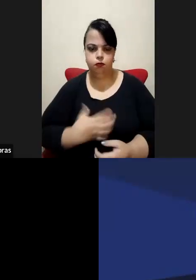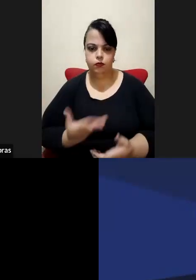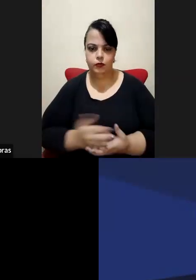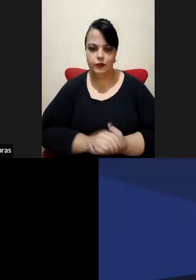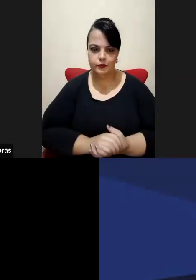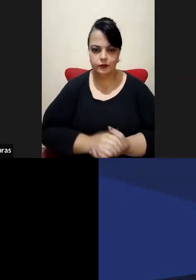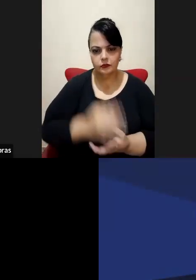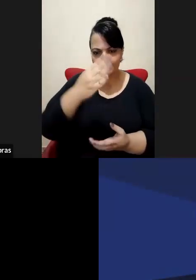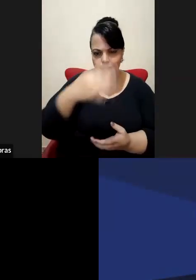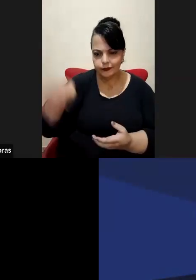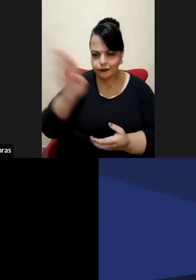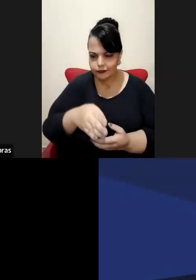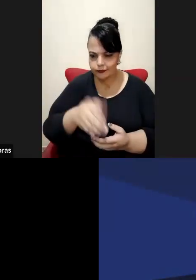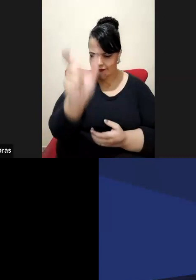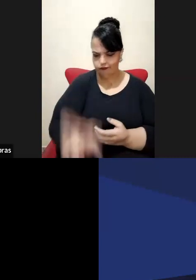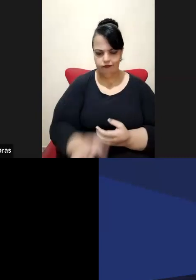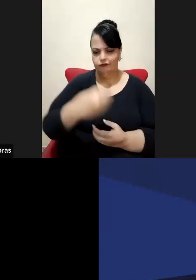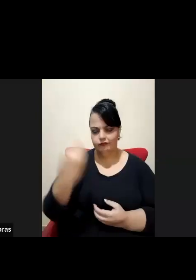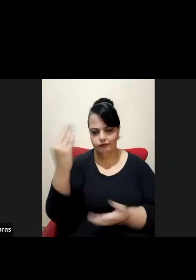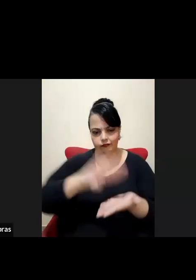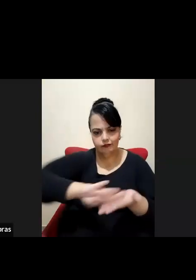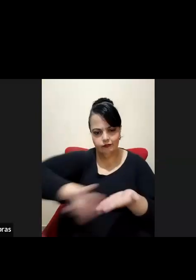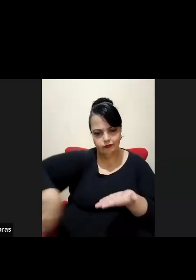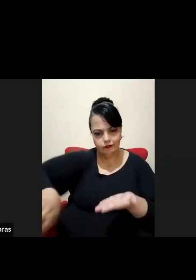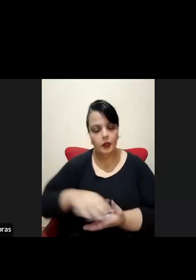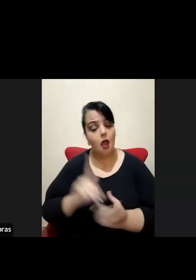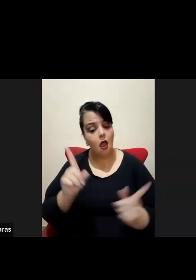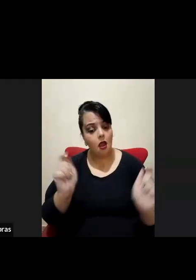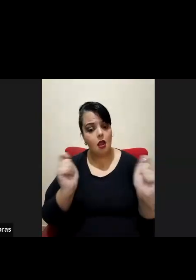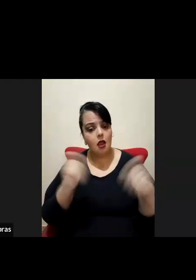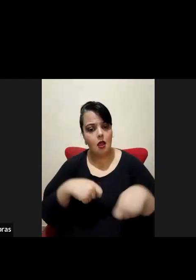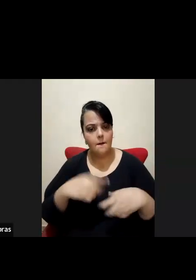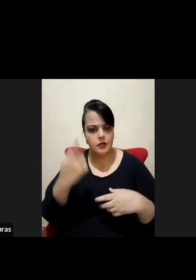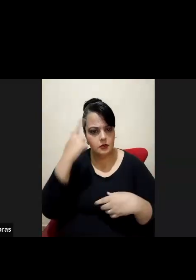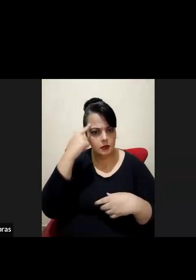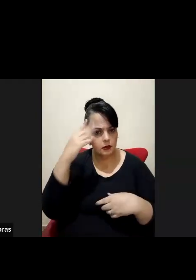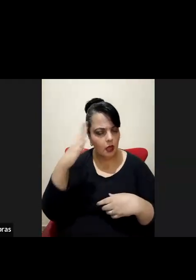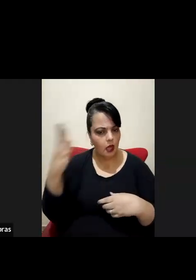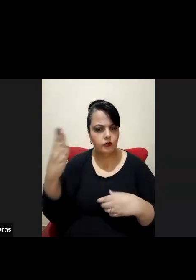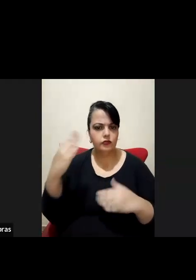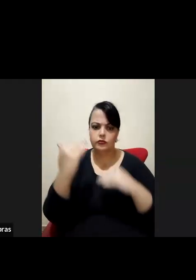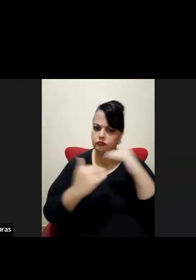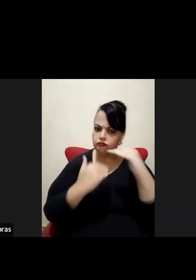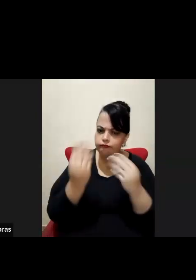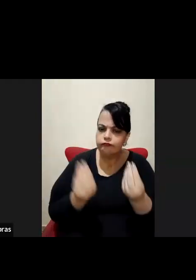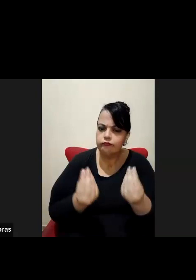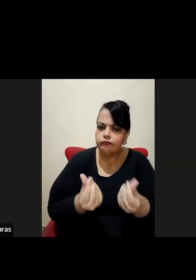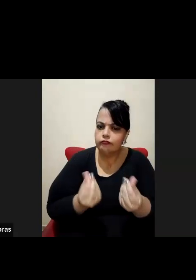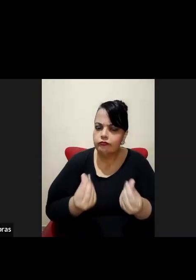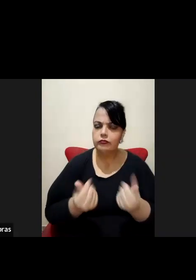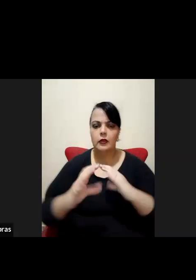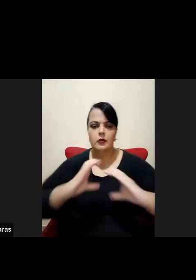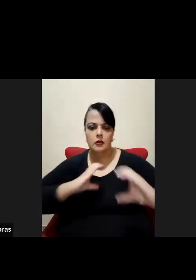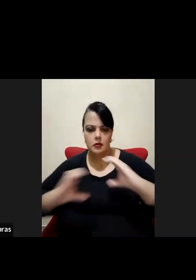Então, é a capacidade que nós podemos ter mais sofisticada de nos comunicar, né, e que nos permitiria, por